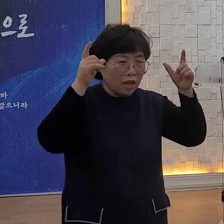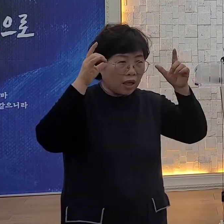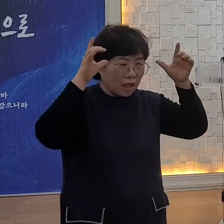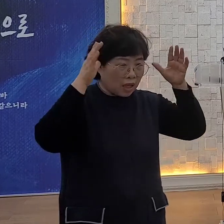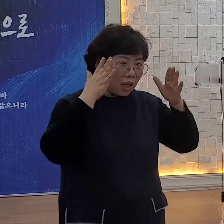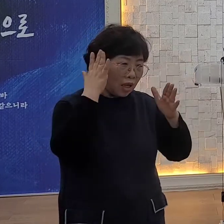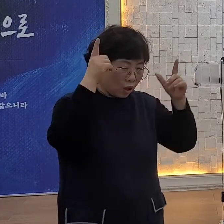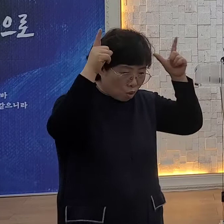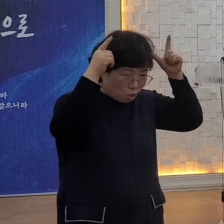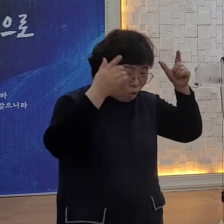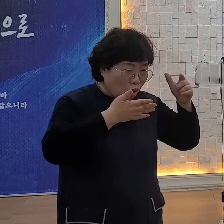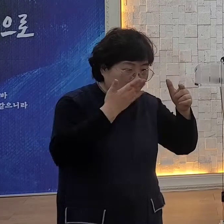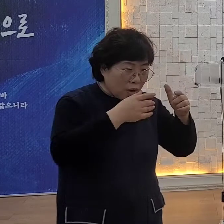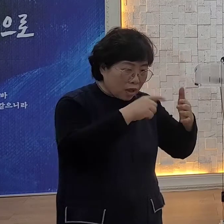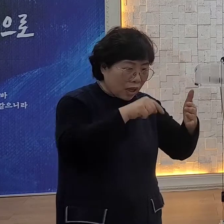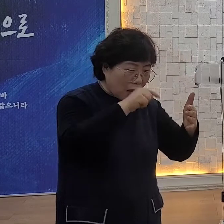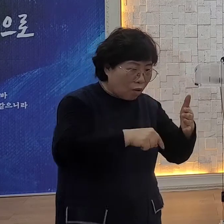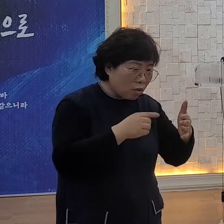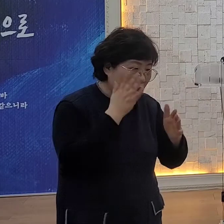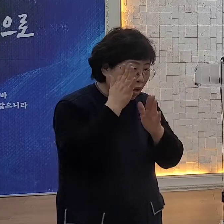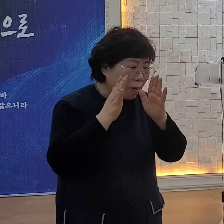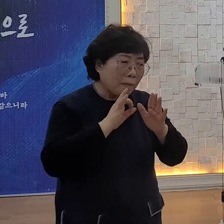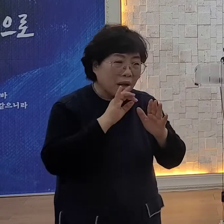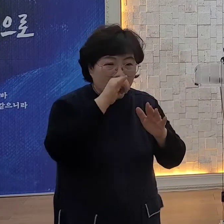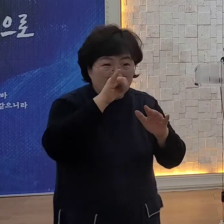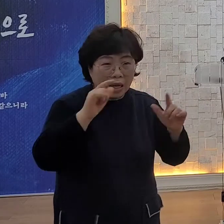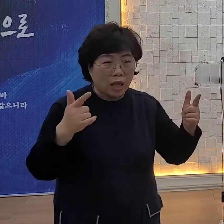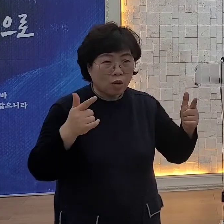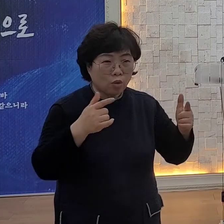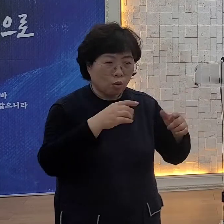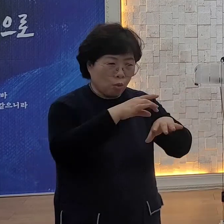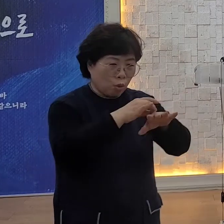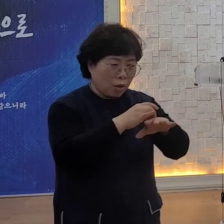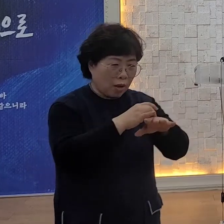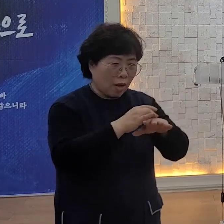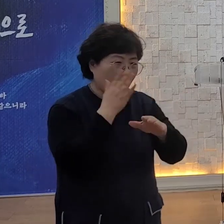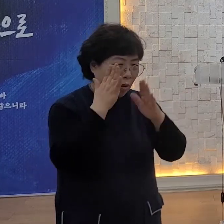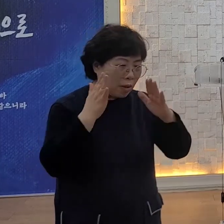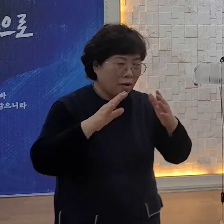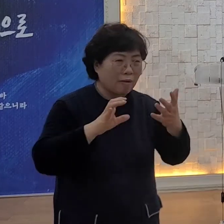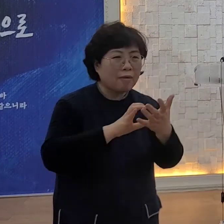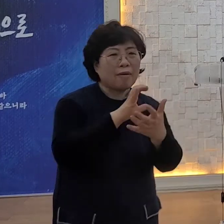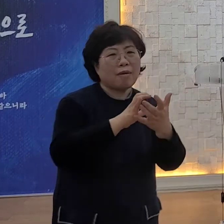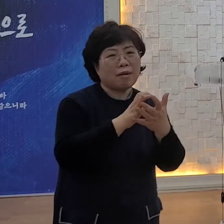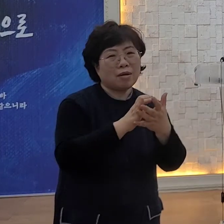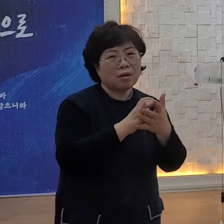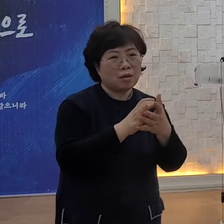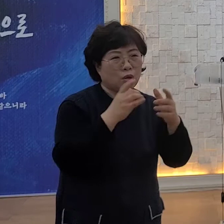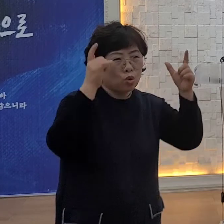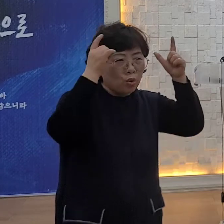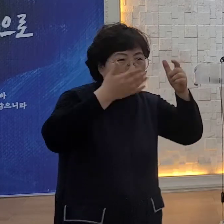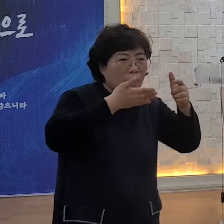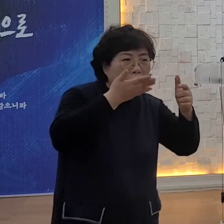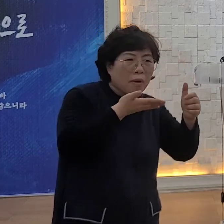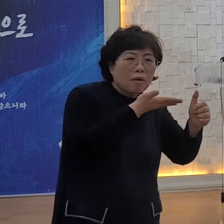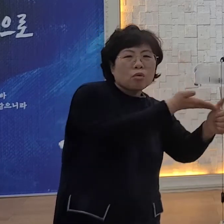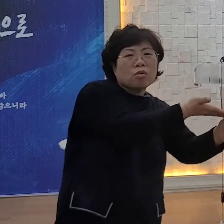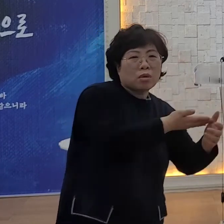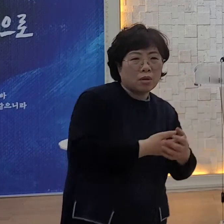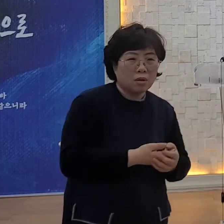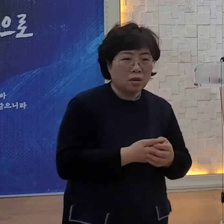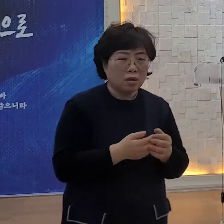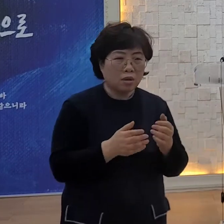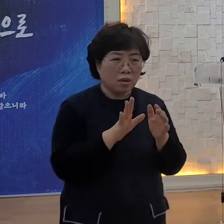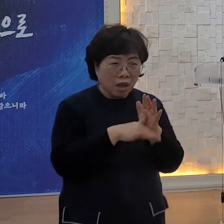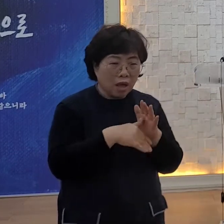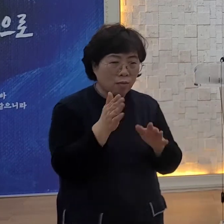찔까 아이가 싶어가지고 동물성 사료를 줬단 말이죠. 소에게. 그때부터 이 소가